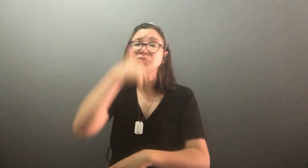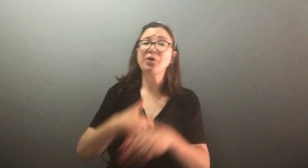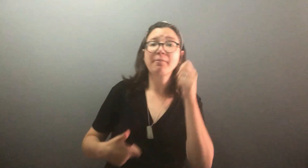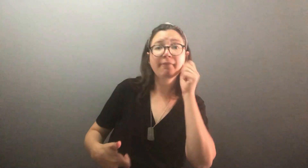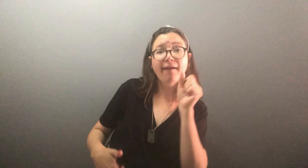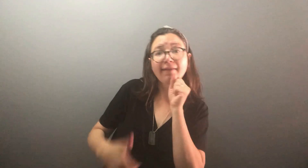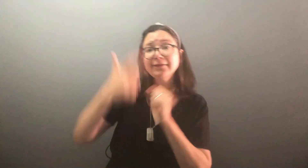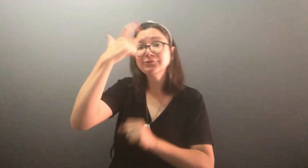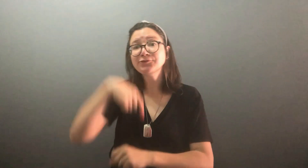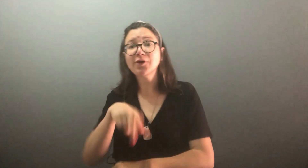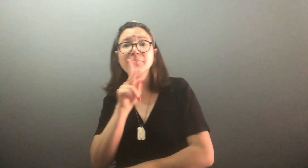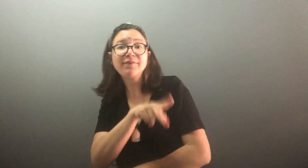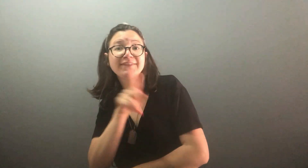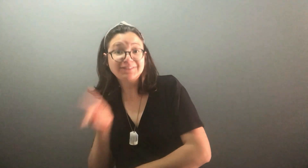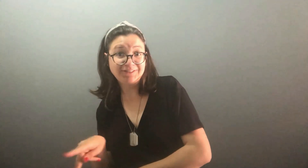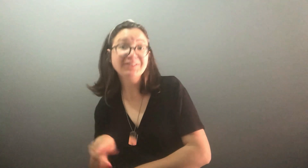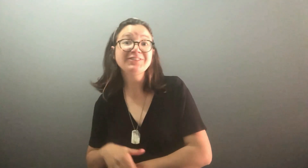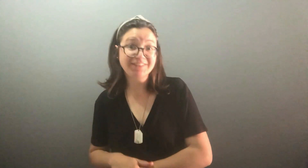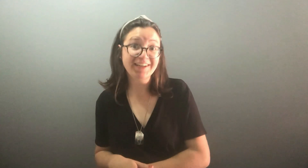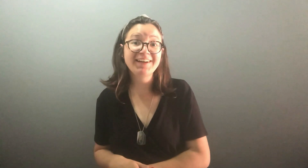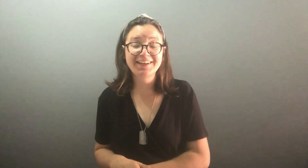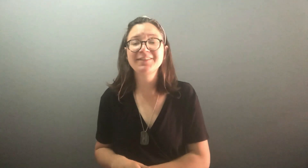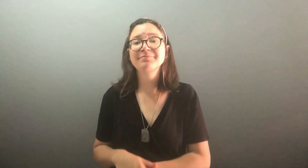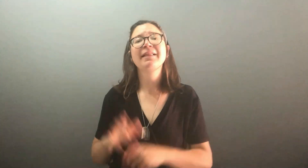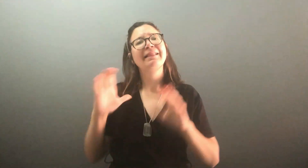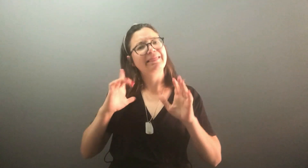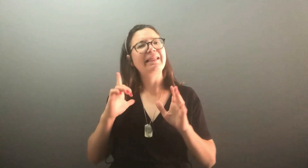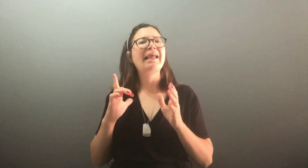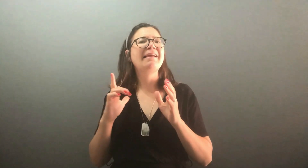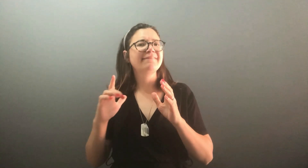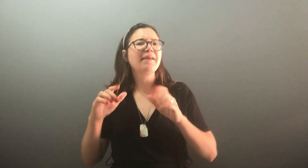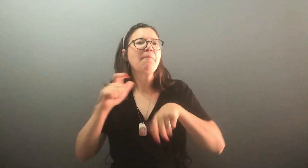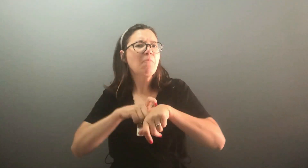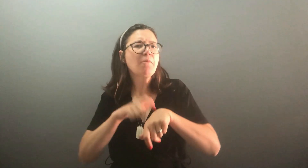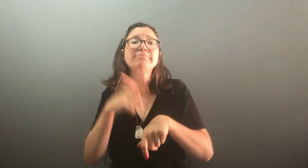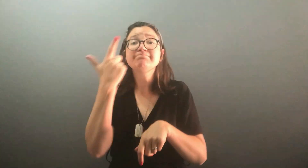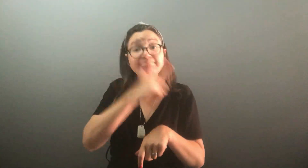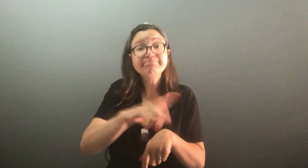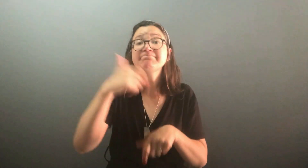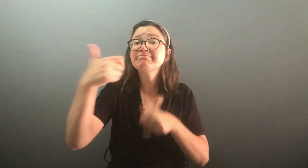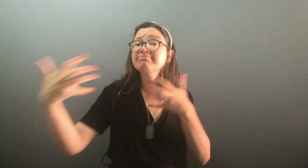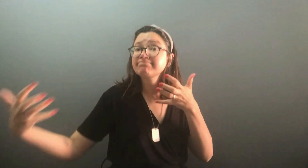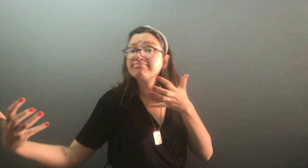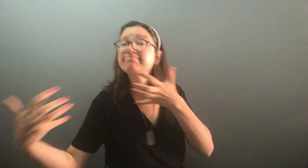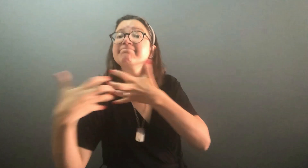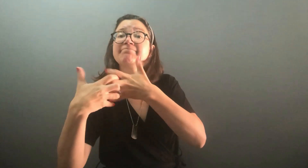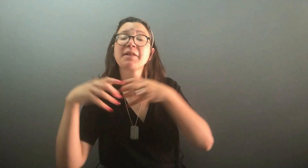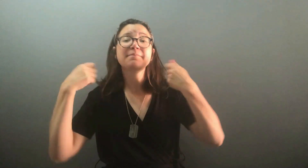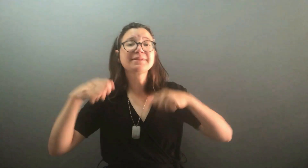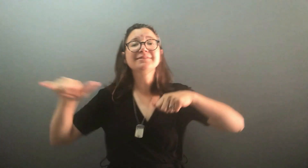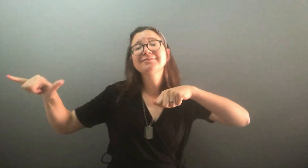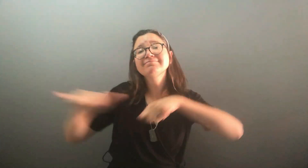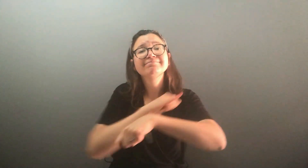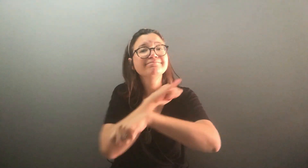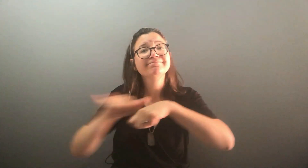esse conhecimento para ela, porque eu sou professora além de mãe. Então, mas eu consegui linkar